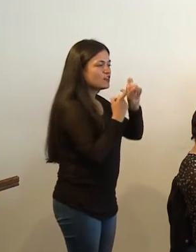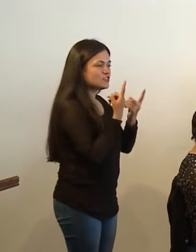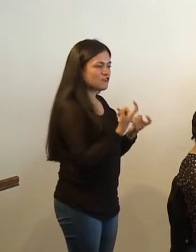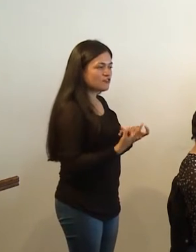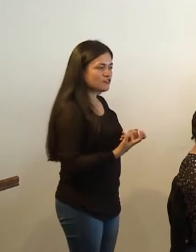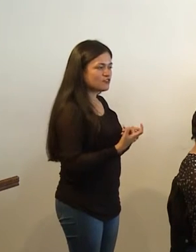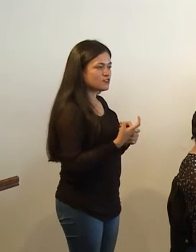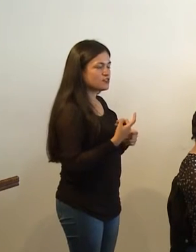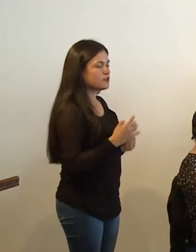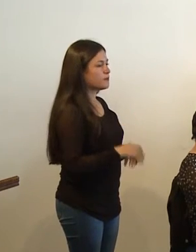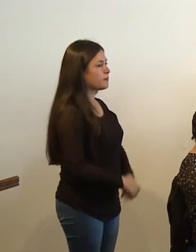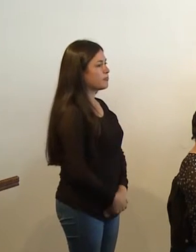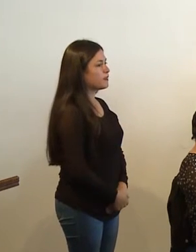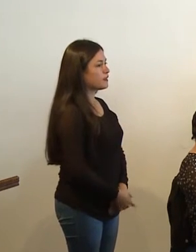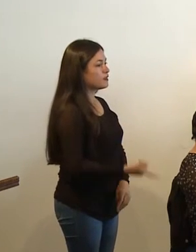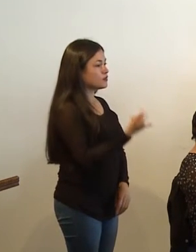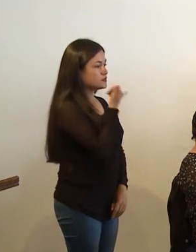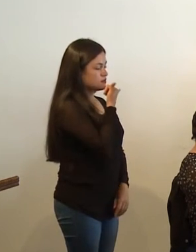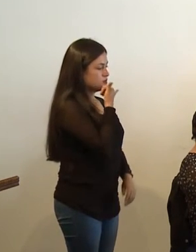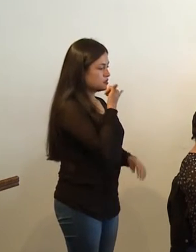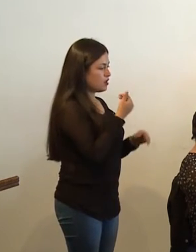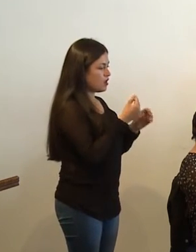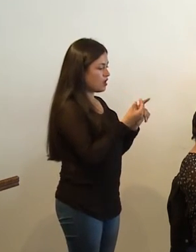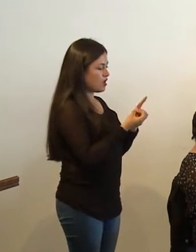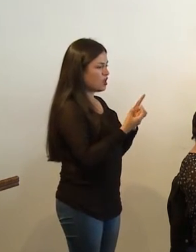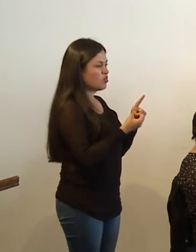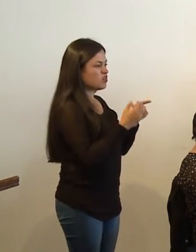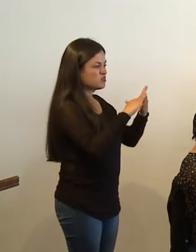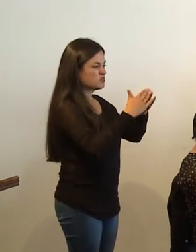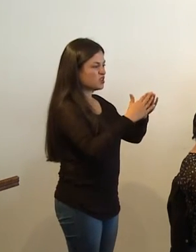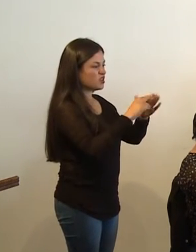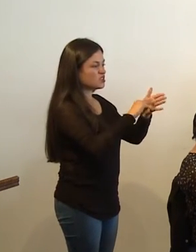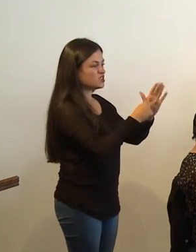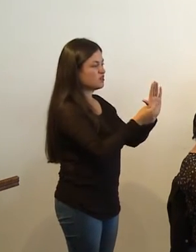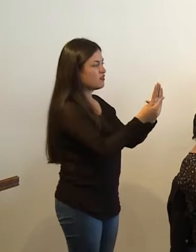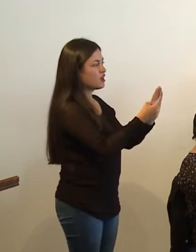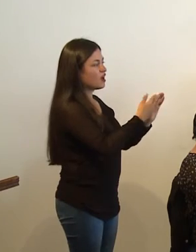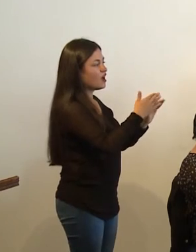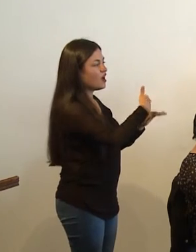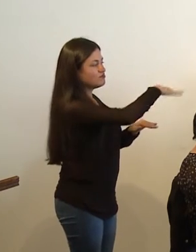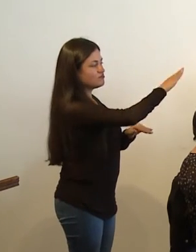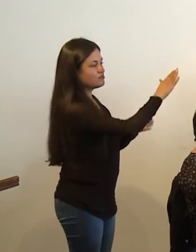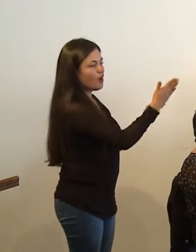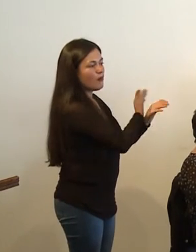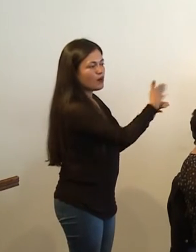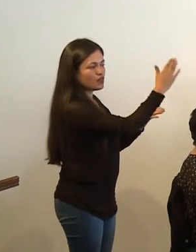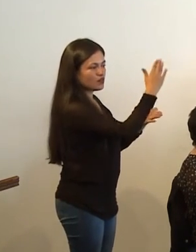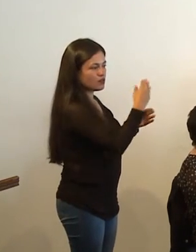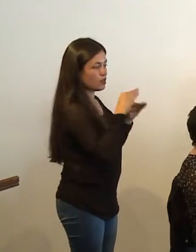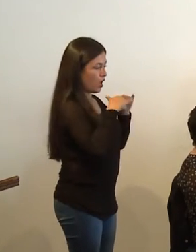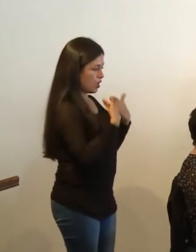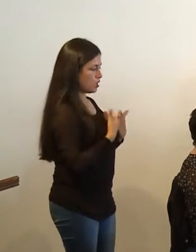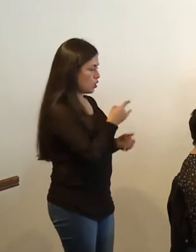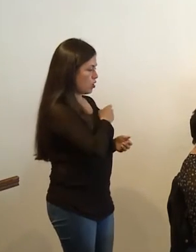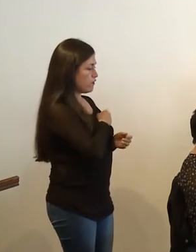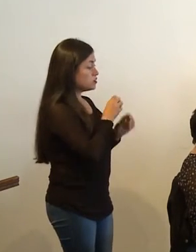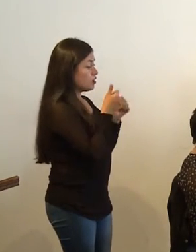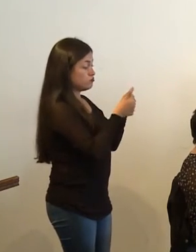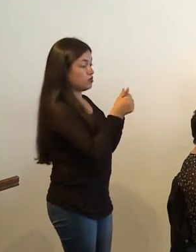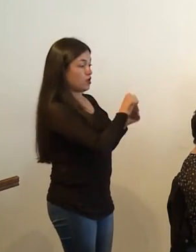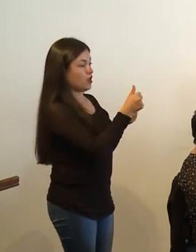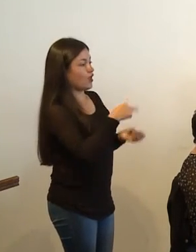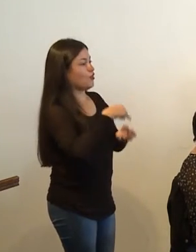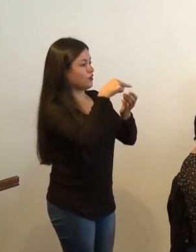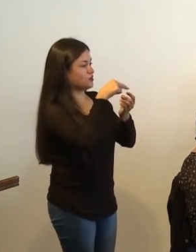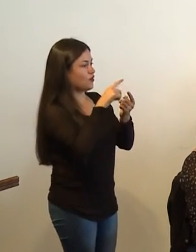que se fue instalando, y fue como que la educación comunitaria era esa educación como diferente a la institucional, a la